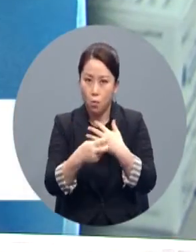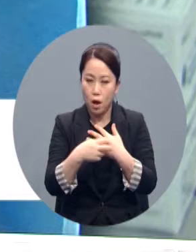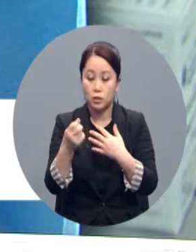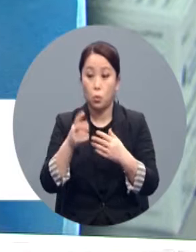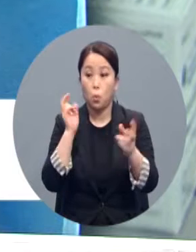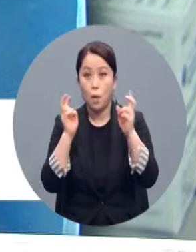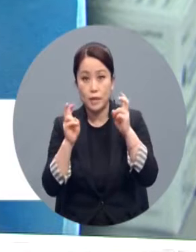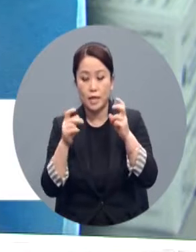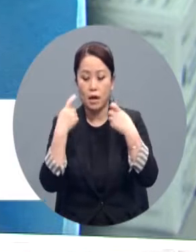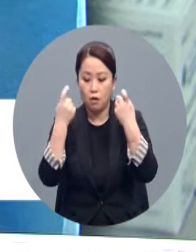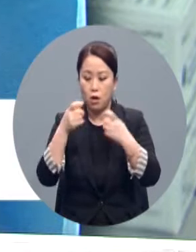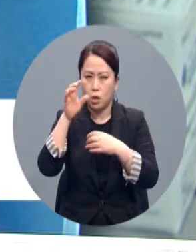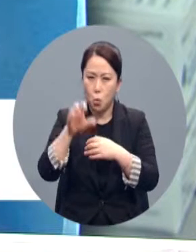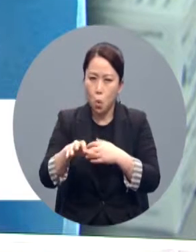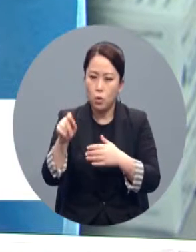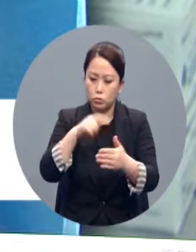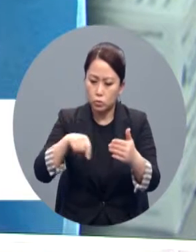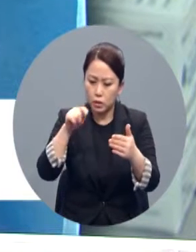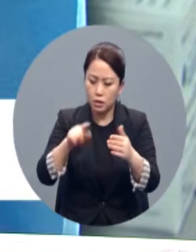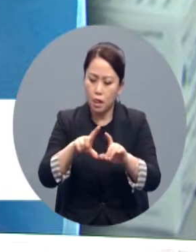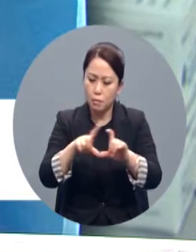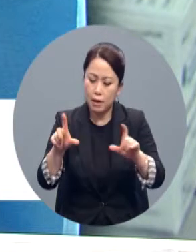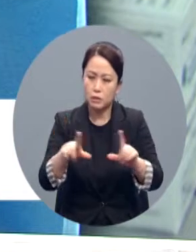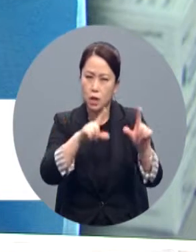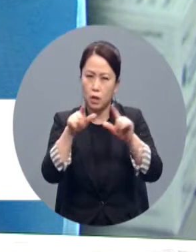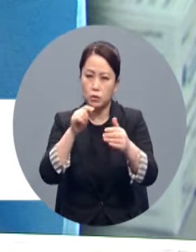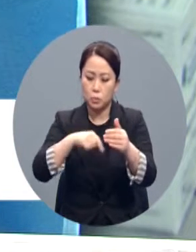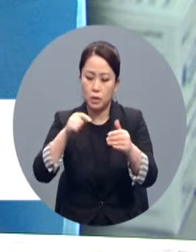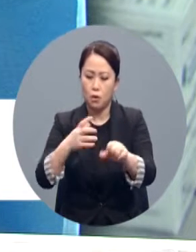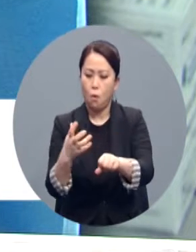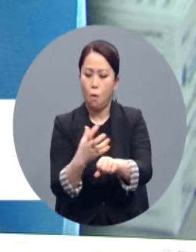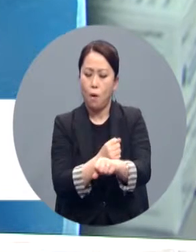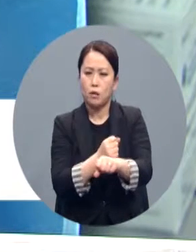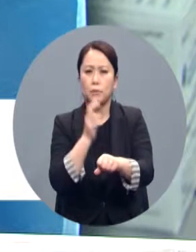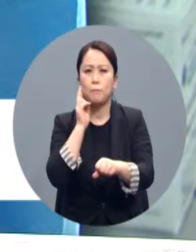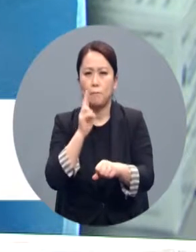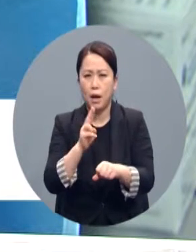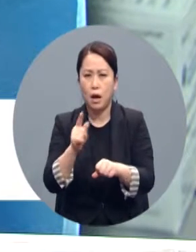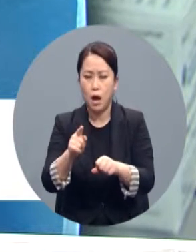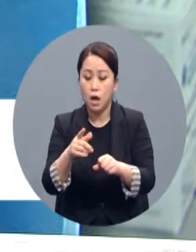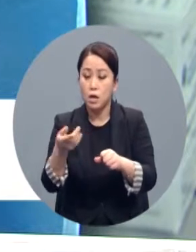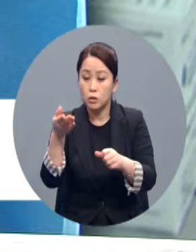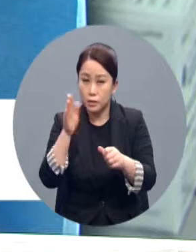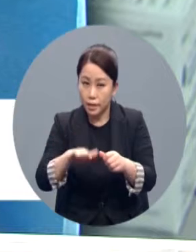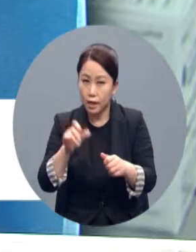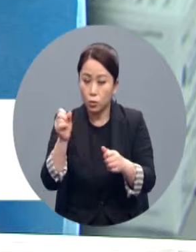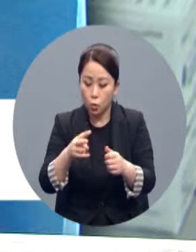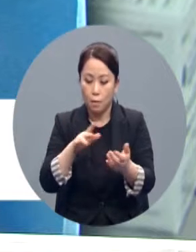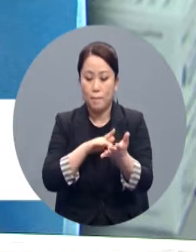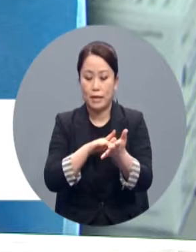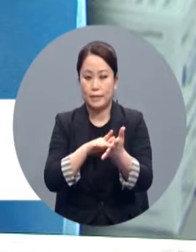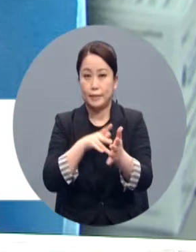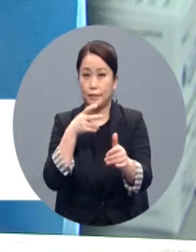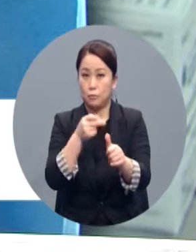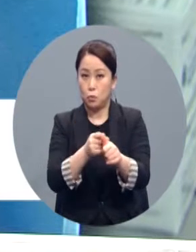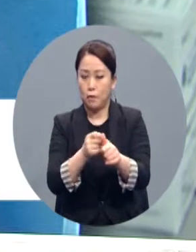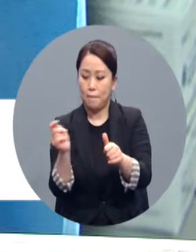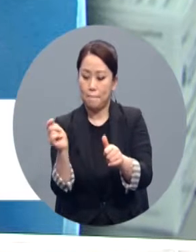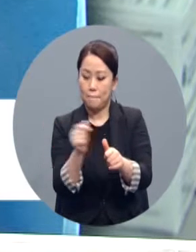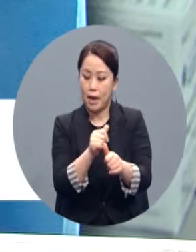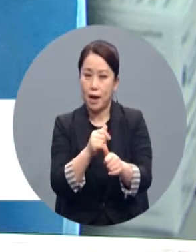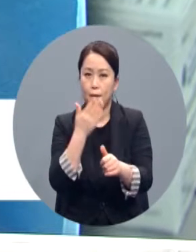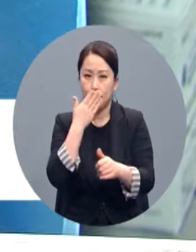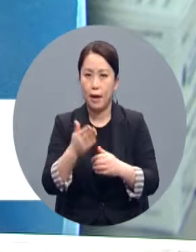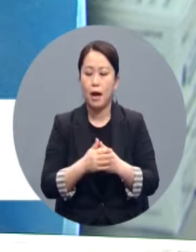지 등 일상 석 확산 3가 심상치 않은데요 이런 가운데 백신 접점은 속도를 내고 있습니다 우리나라에서 세 번째로